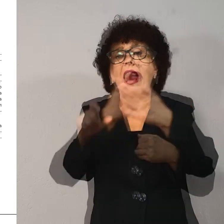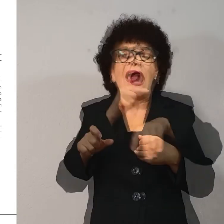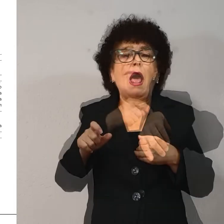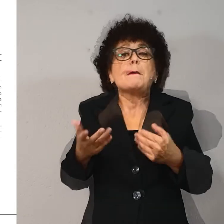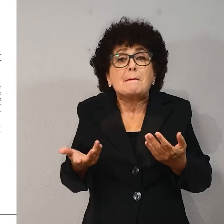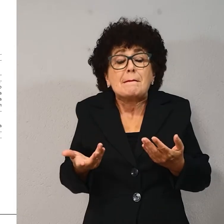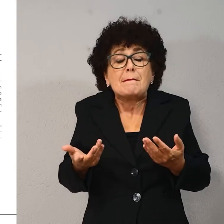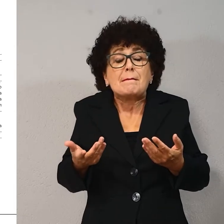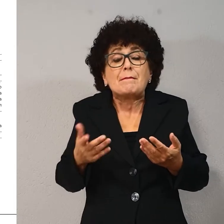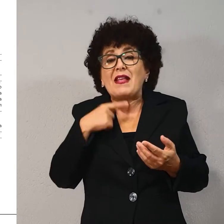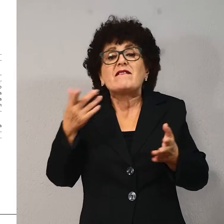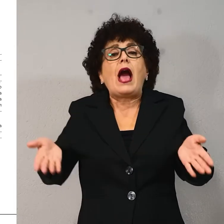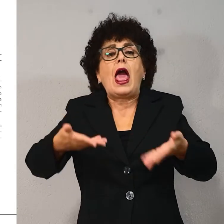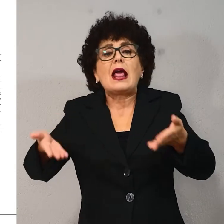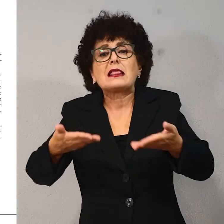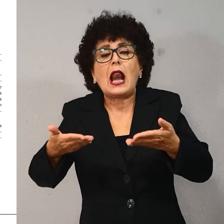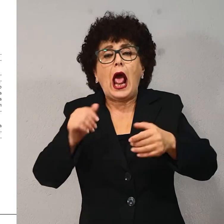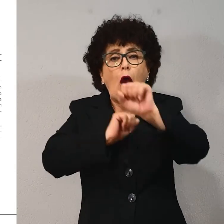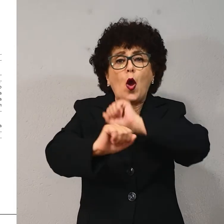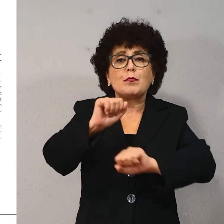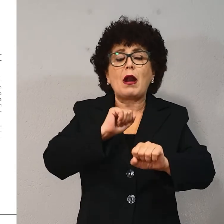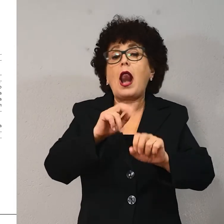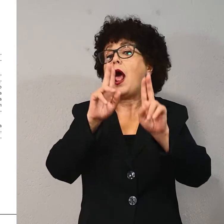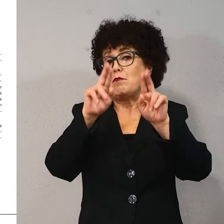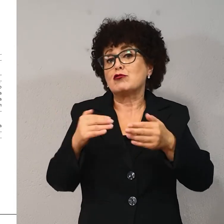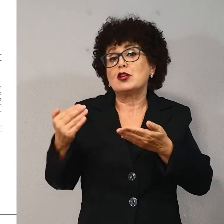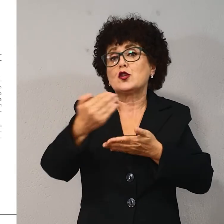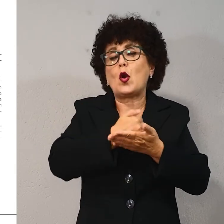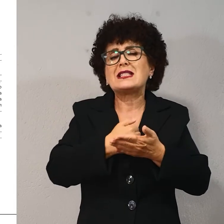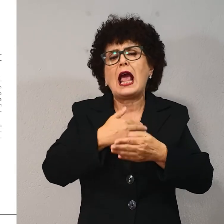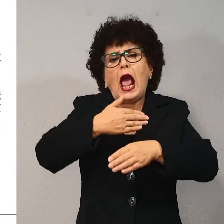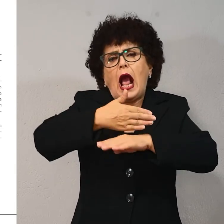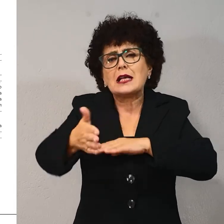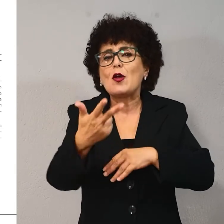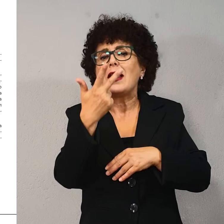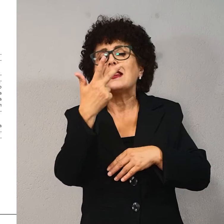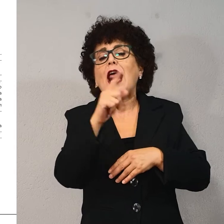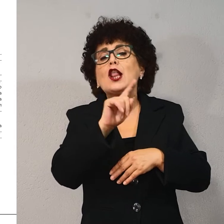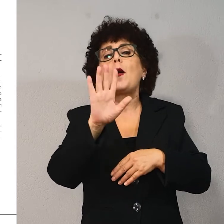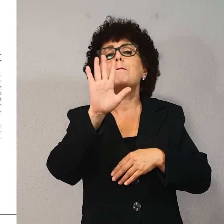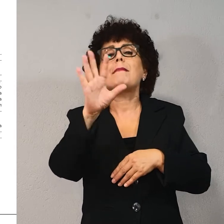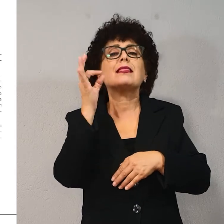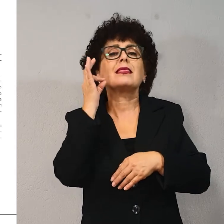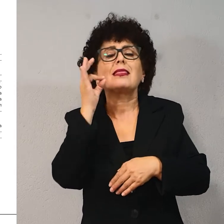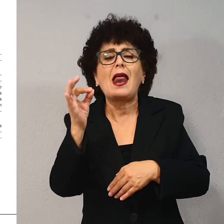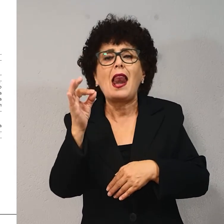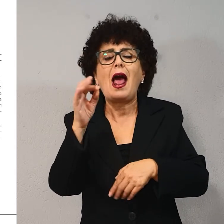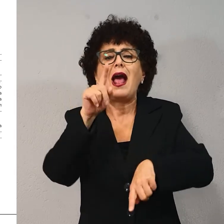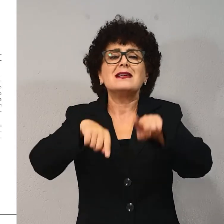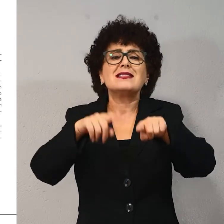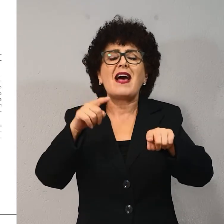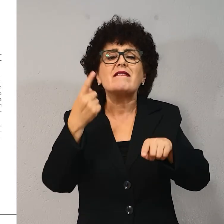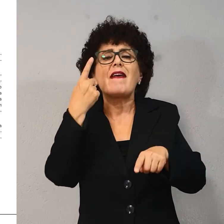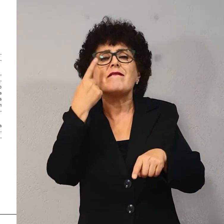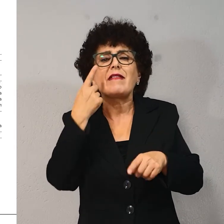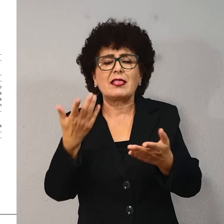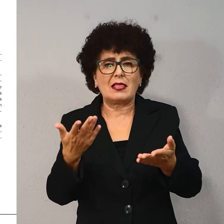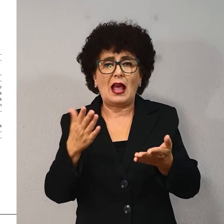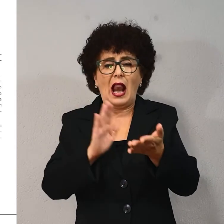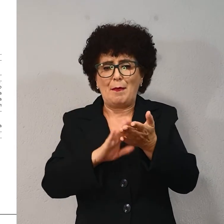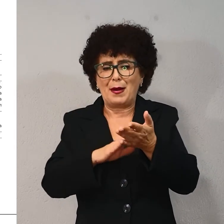навреме. Итната контрацепција може да се искористи најдоцна 3 до 5 дена, во зависност од видот,